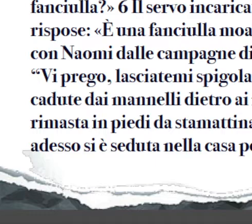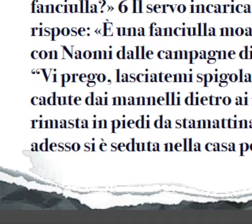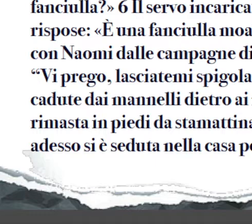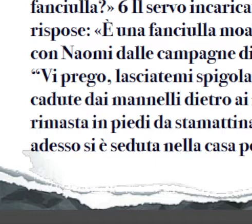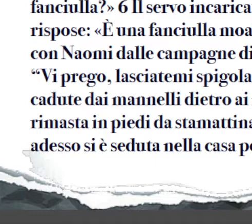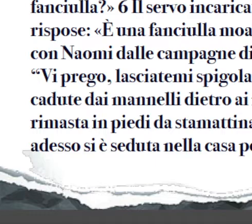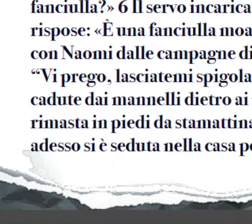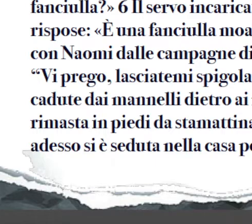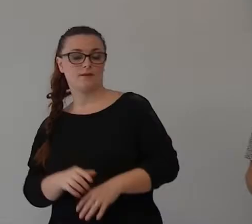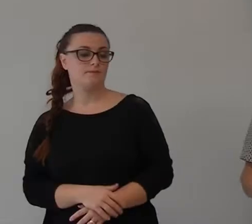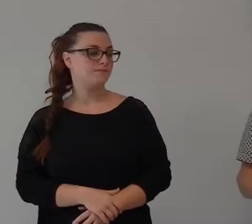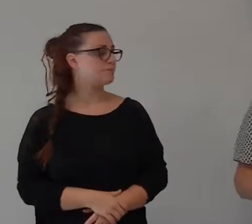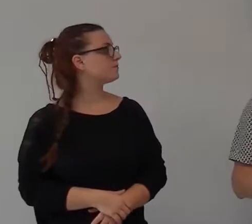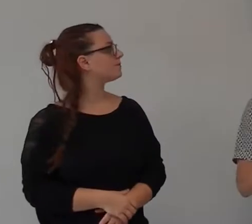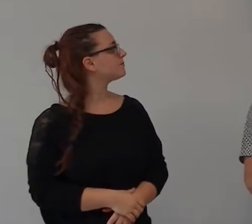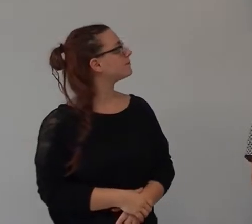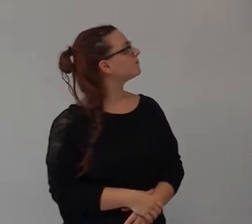ti benedica. Ora,